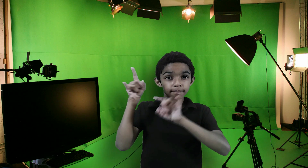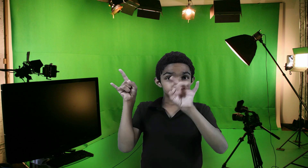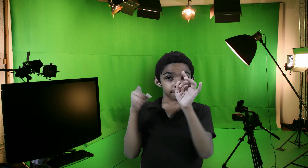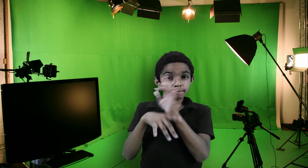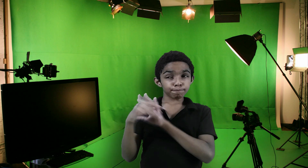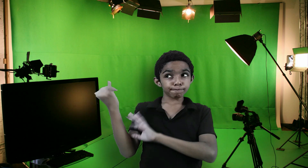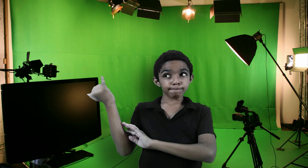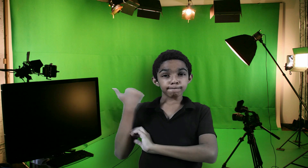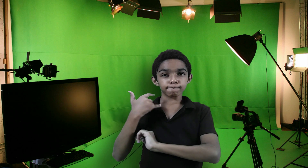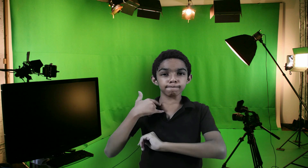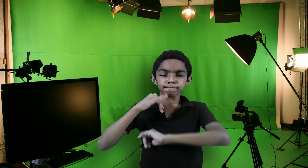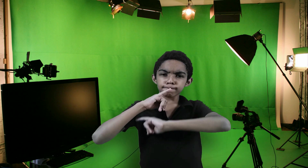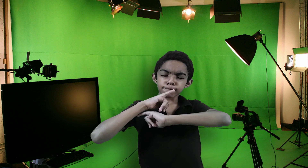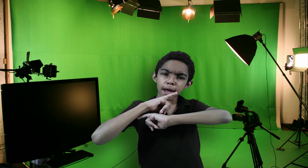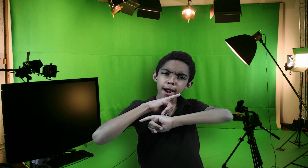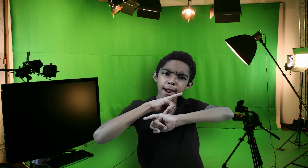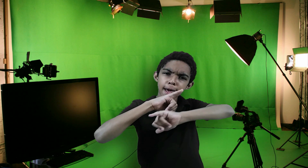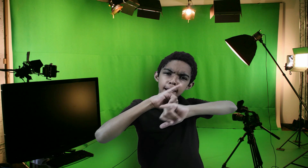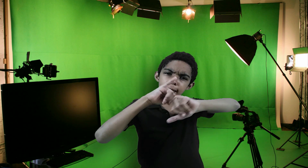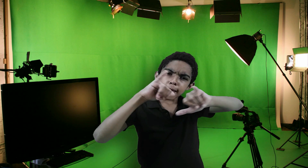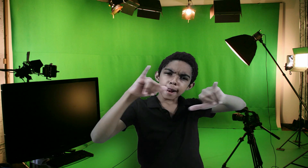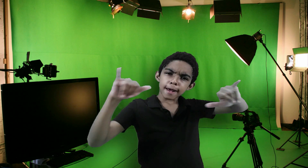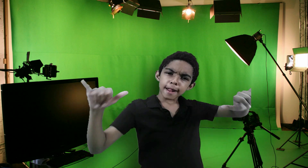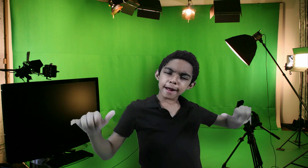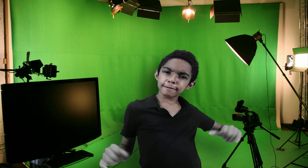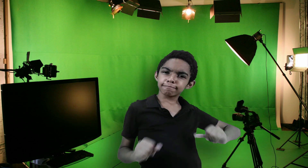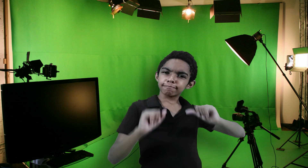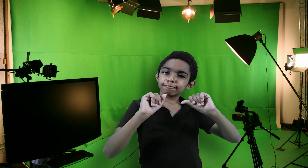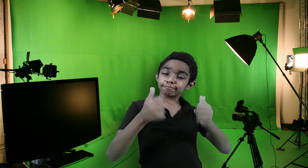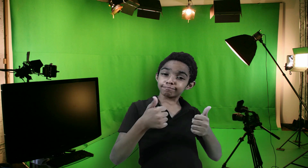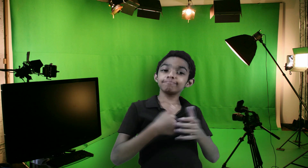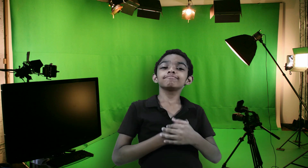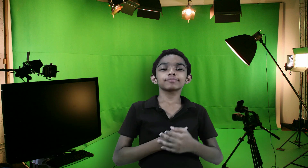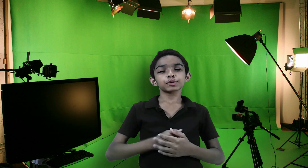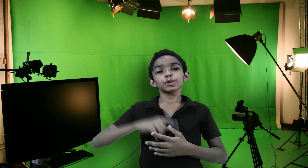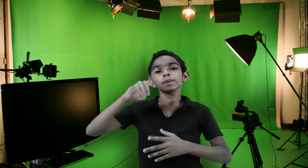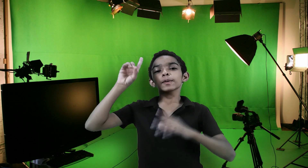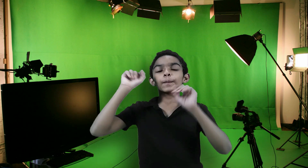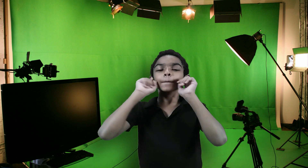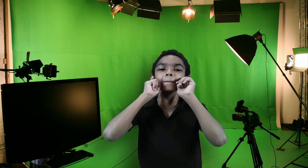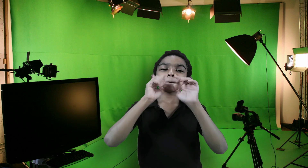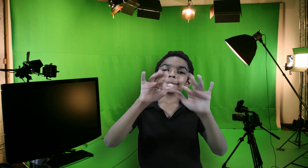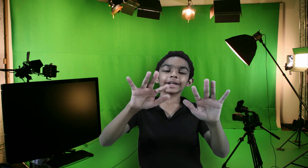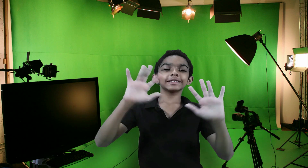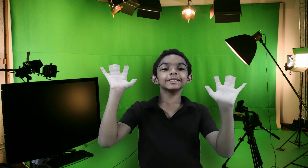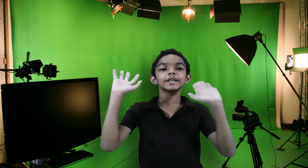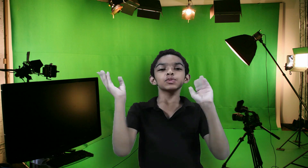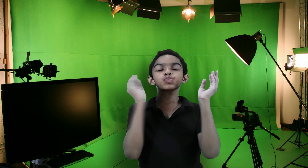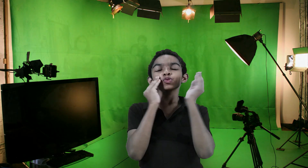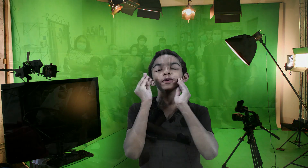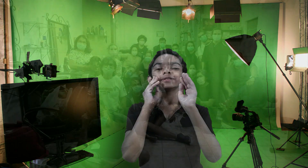terminarem a edição dos vídeos e me avisarem, eu vou anunciar para vocês, tá bom? Deus abençoe vocês, tchau, beijos.